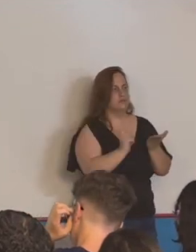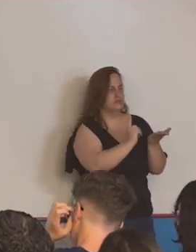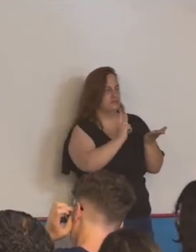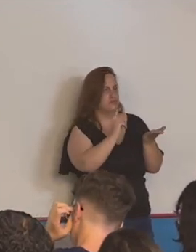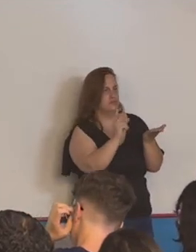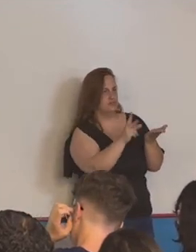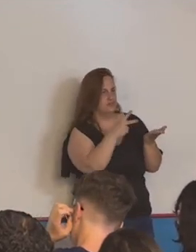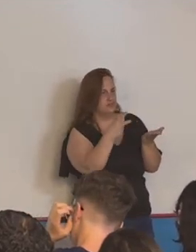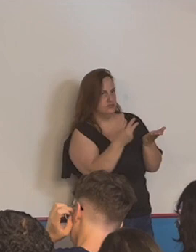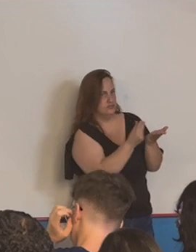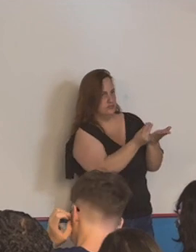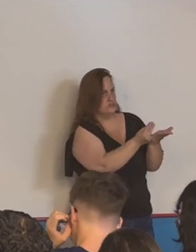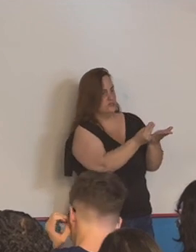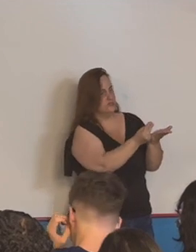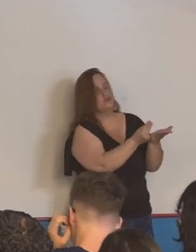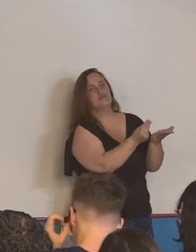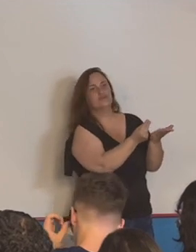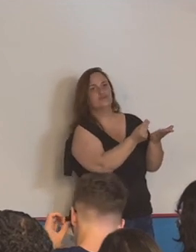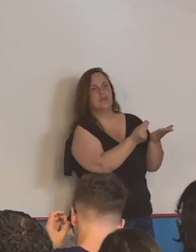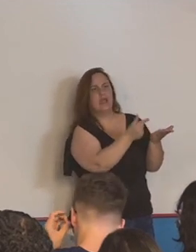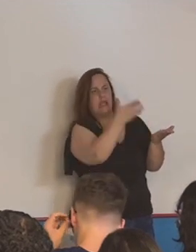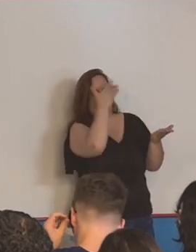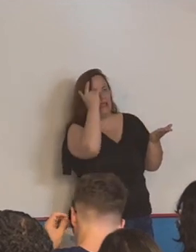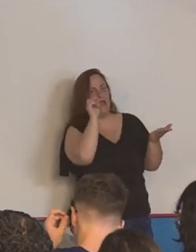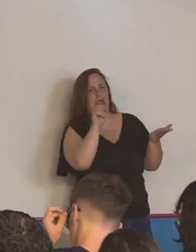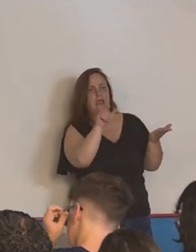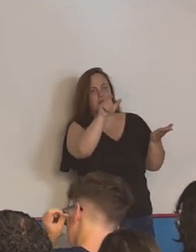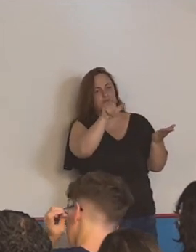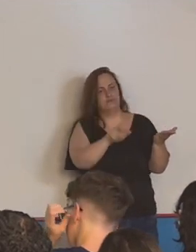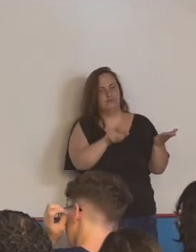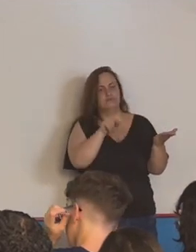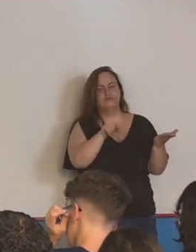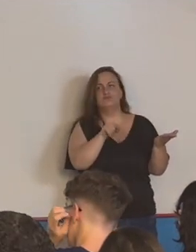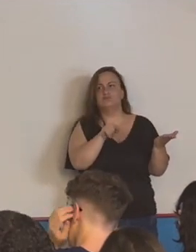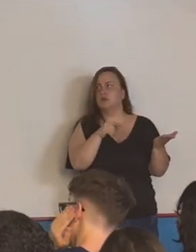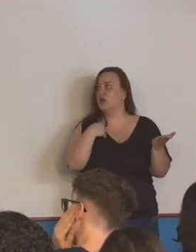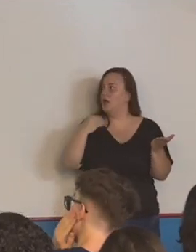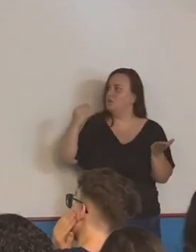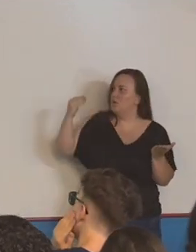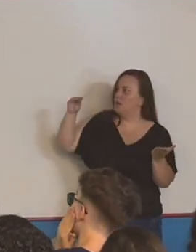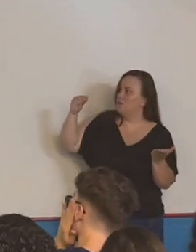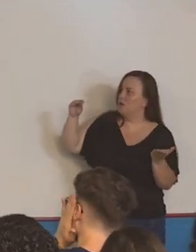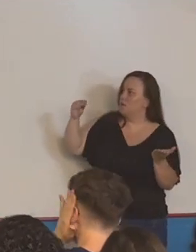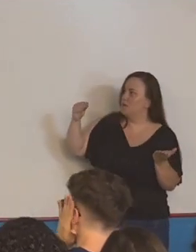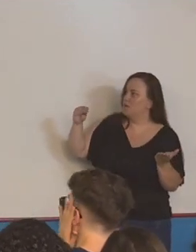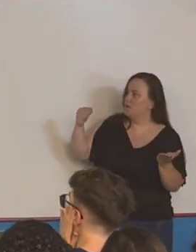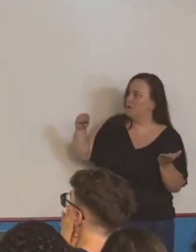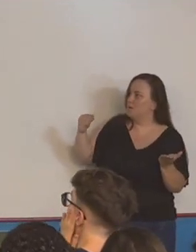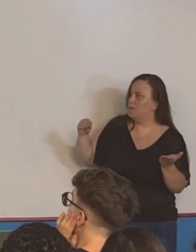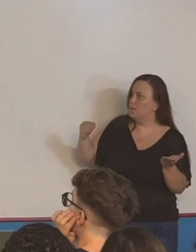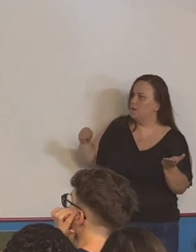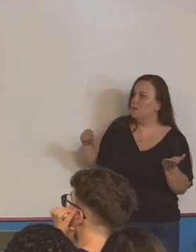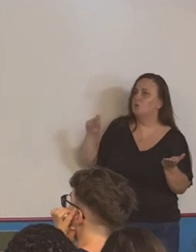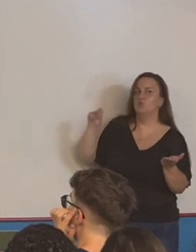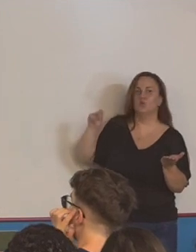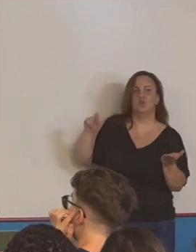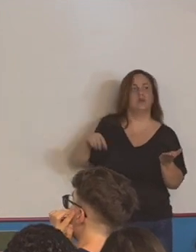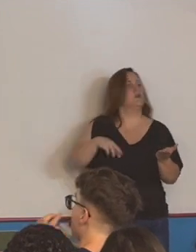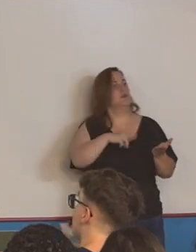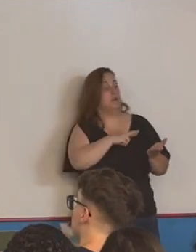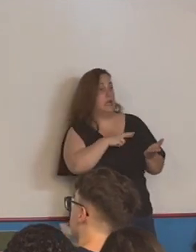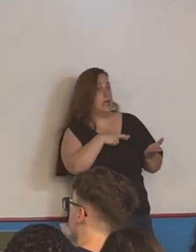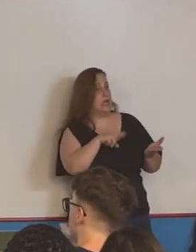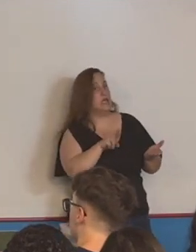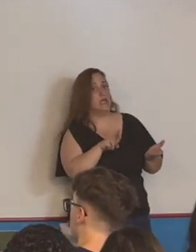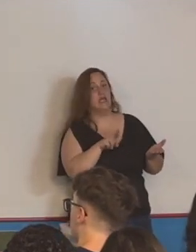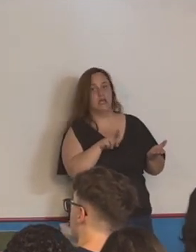trouxe, coloquei algumas coisas, né, algumas referências de uma religião, uma possível...